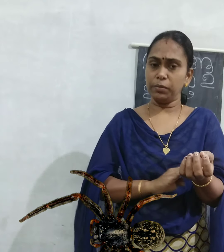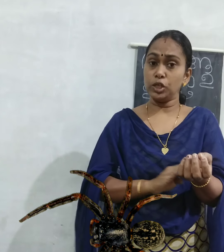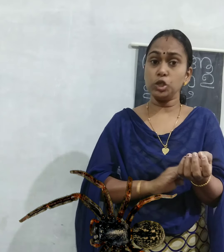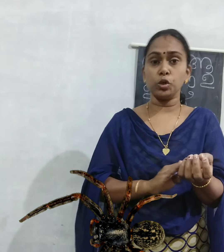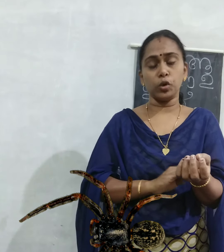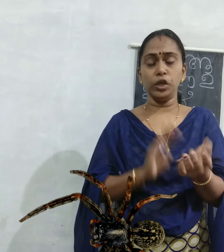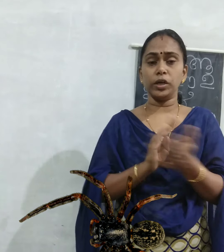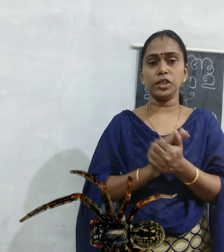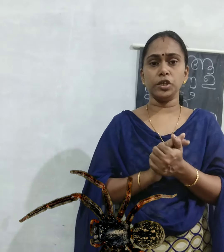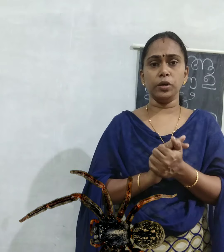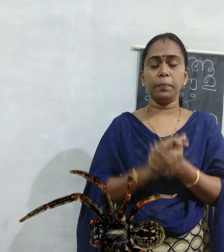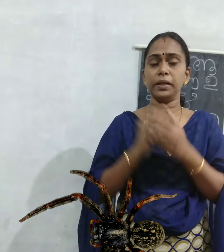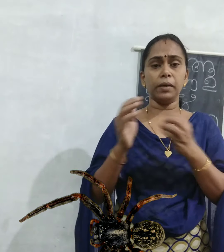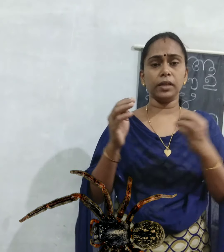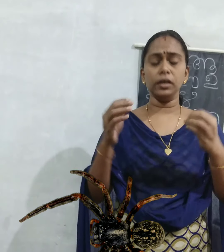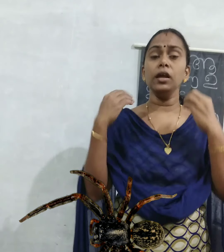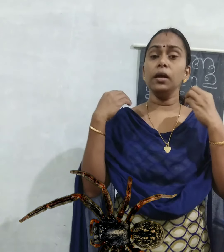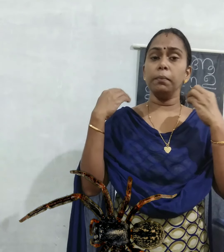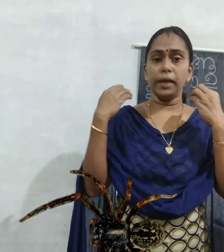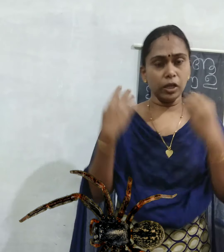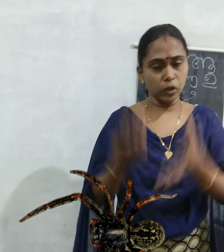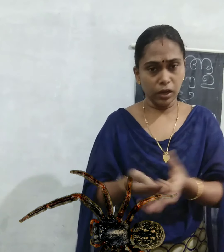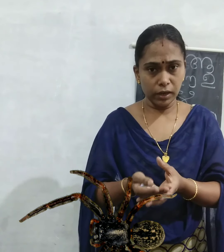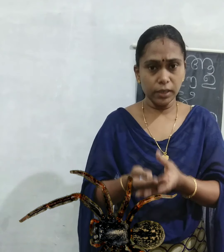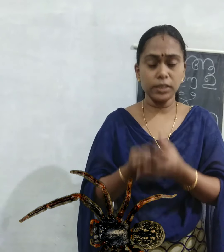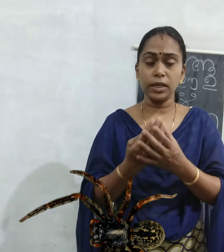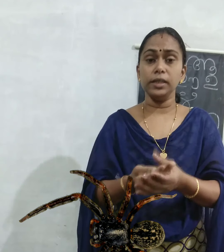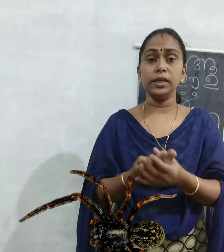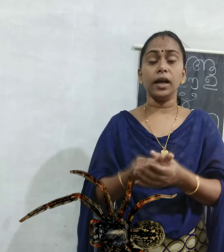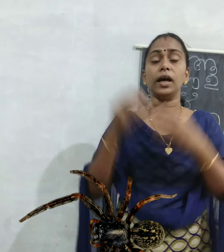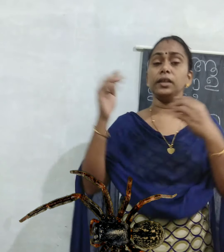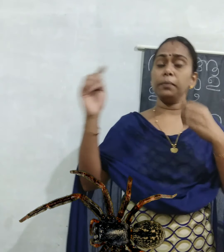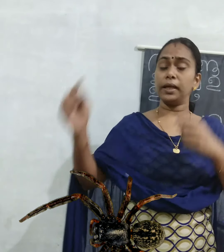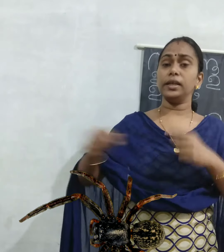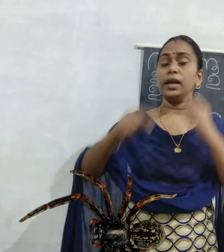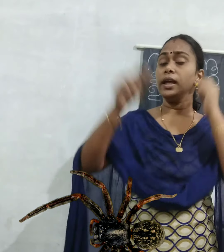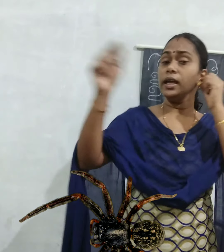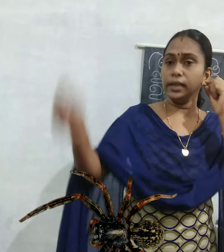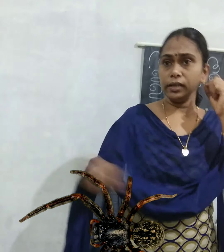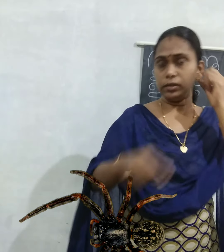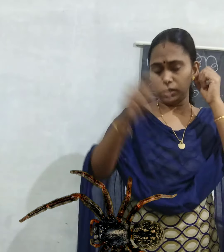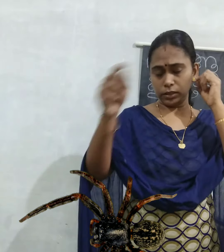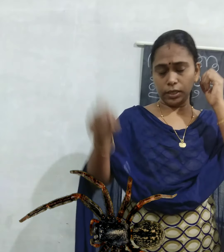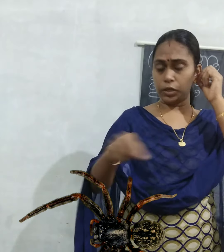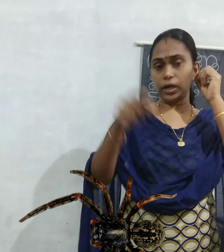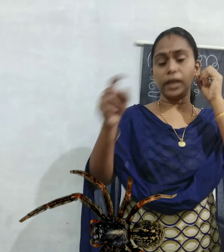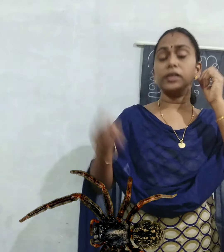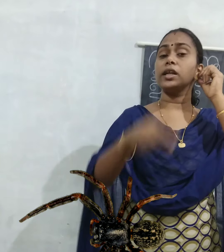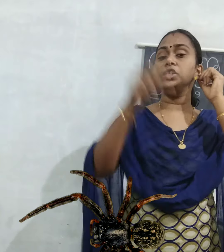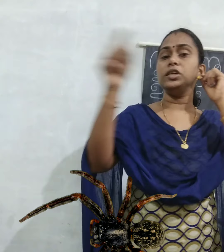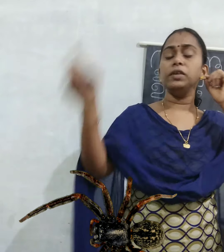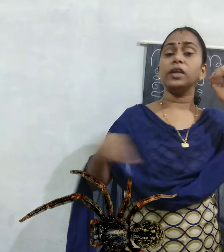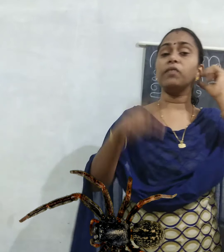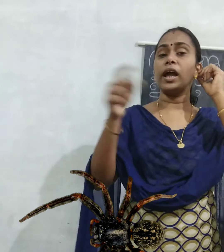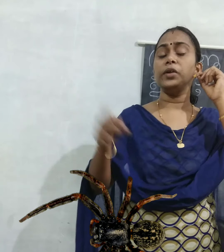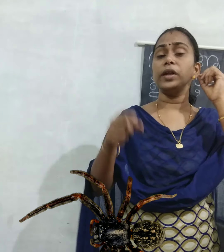പറ്റും, ചൊറിയൊക്കെ ചെയ്യും. അപ്പൊ നമ്മളത് മേലൊന്നും ആവാണ്ട് ശ്രദ്ധിക്കുക. അതേമാതിരി തന്നെ ഈ ഈ എട്ടുകാലി എന്ന് പറഞ്ഞ ജീവി ഇങ്ങനെ